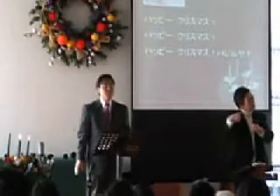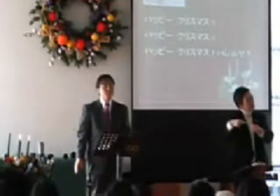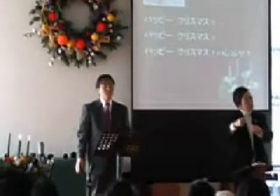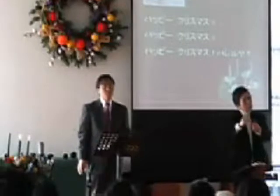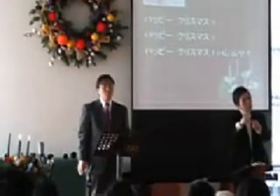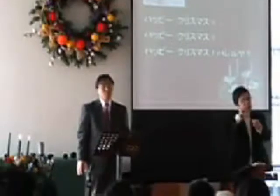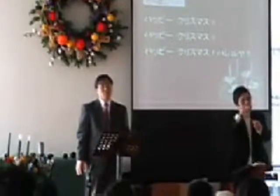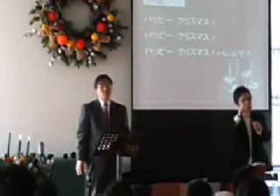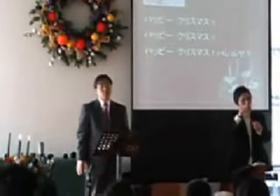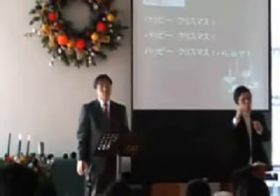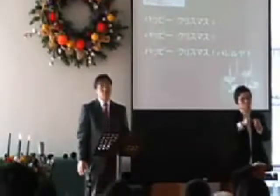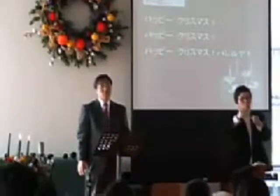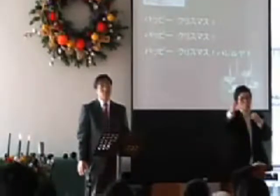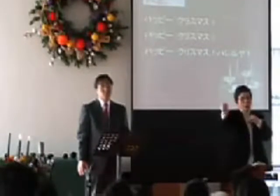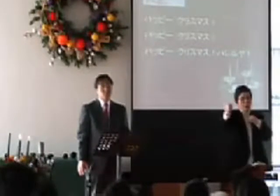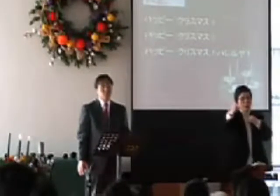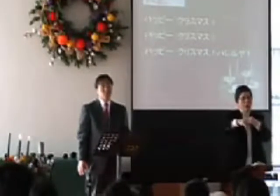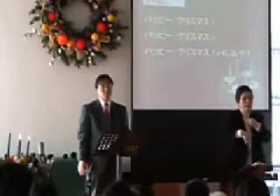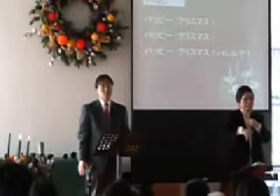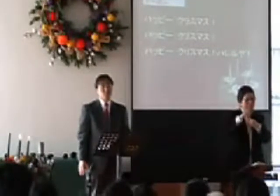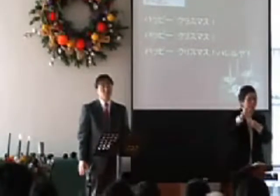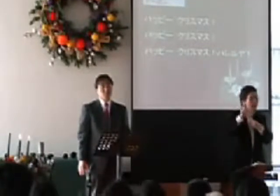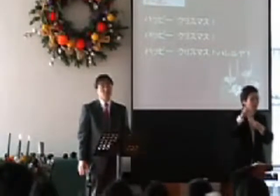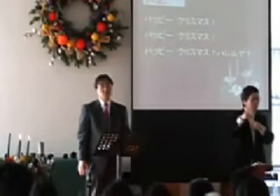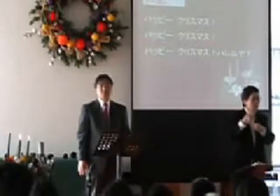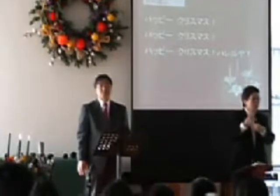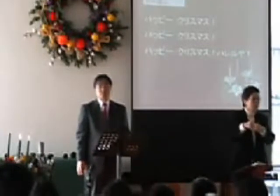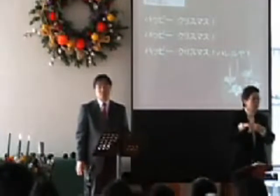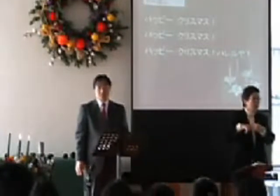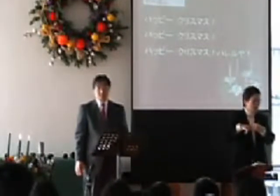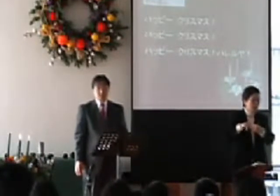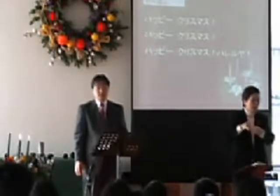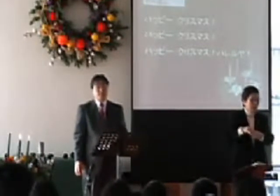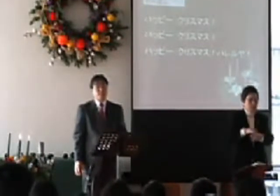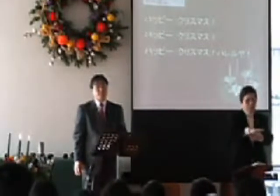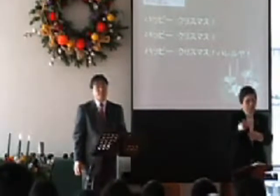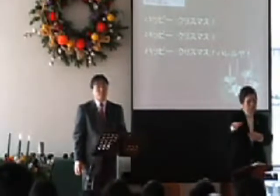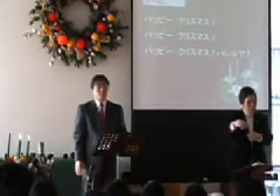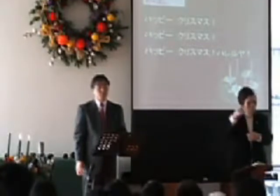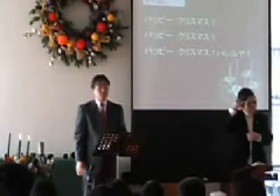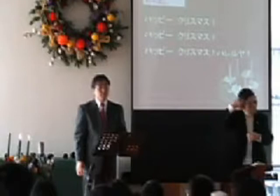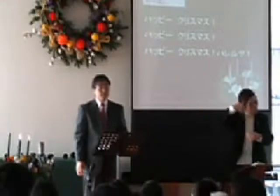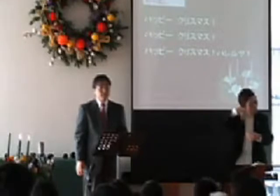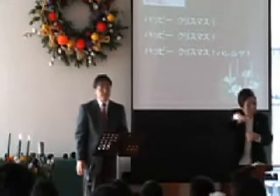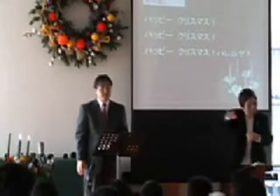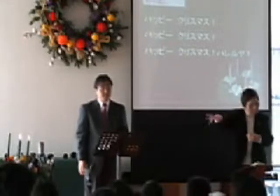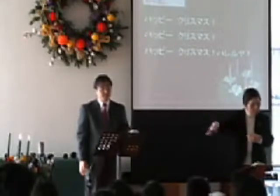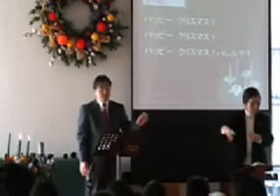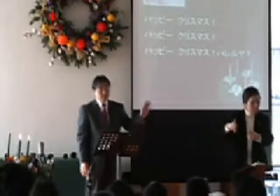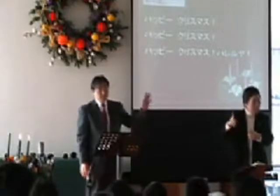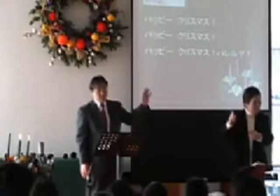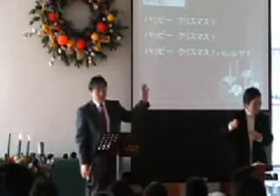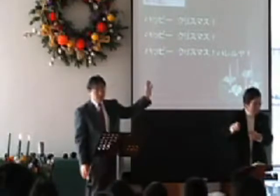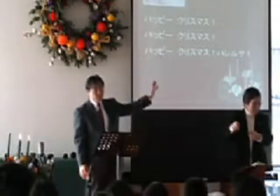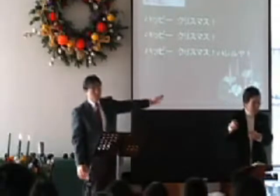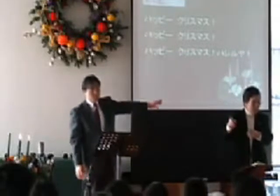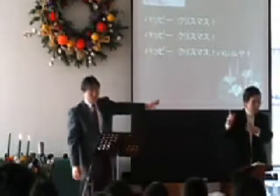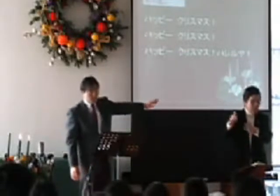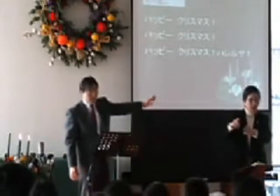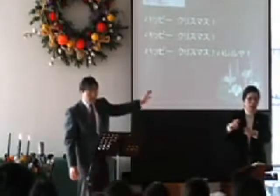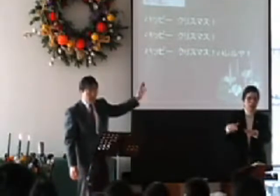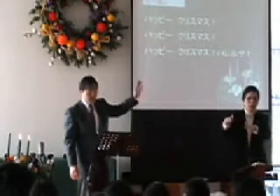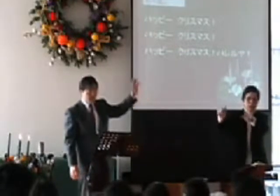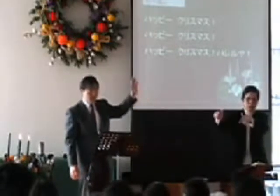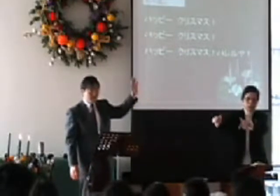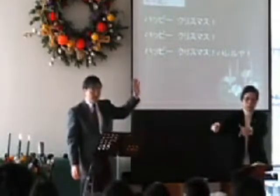なんかハウってる。これかな。これハウってる。イスラエルから何千キロも離れた、おそらくペルシャ